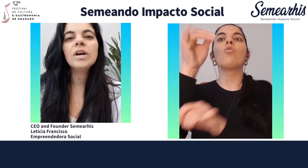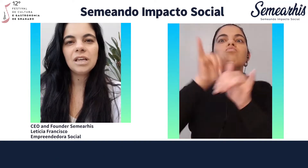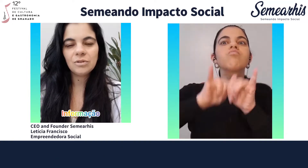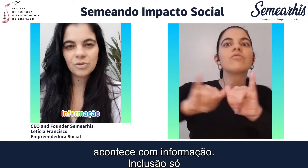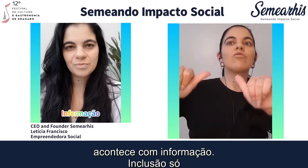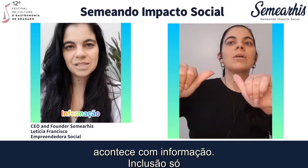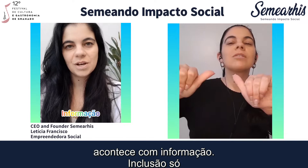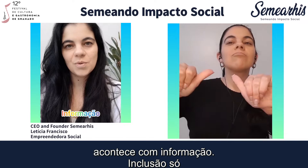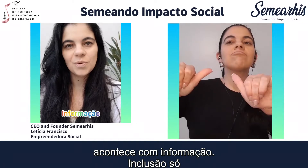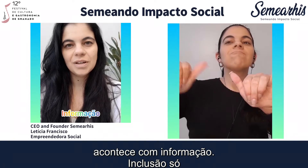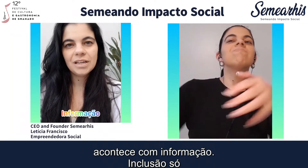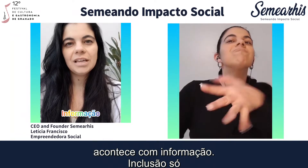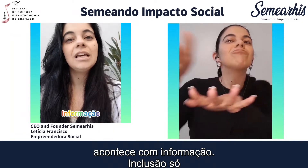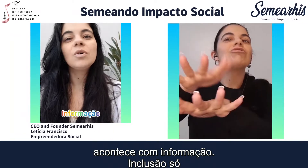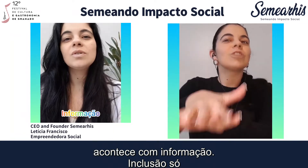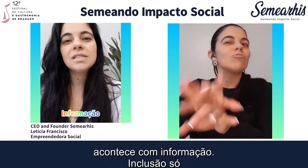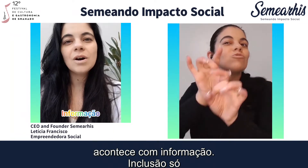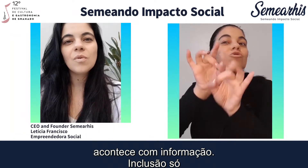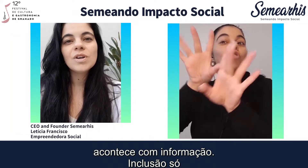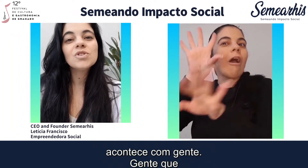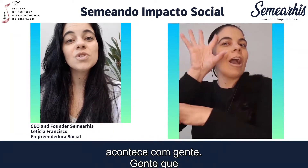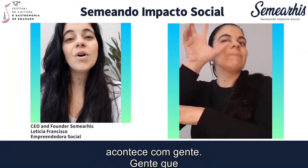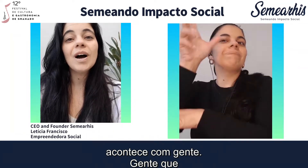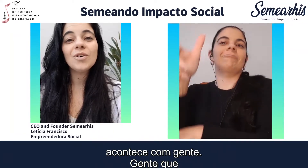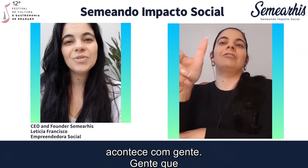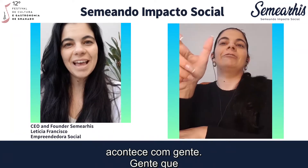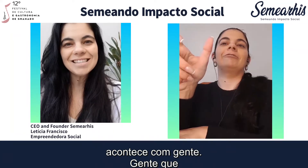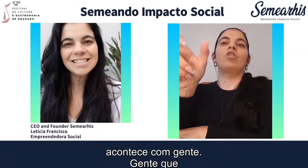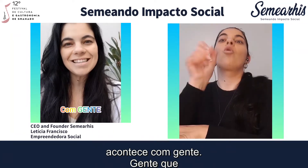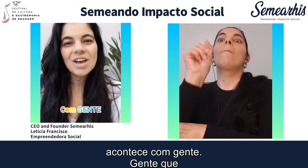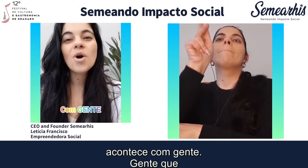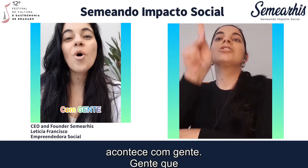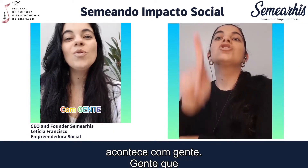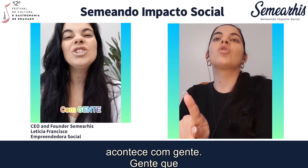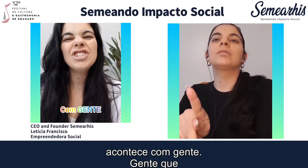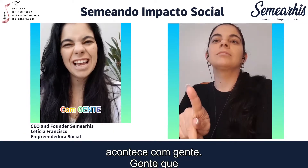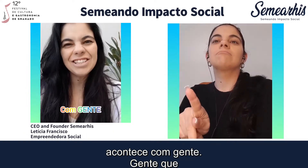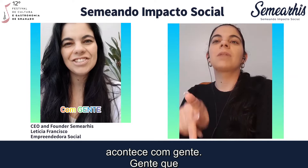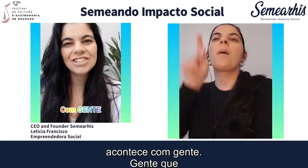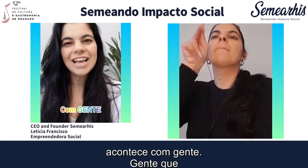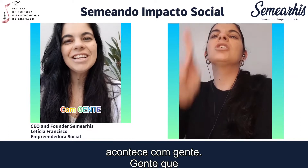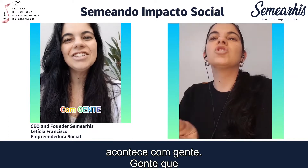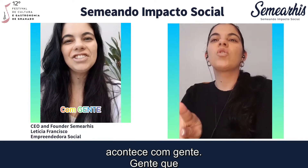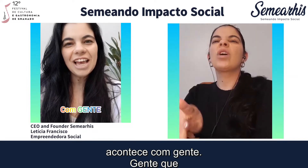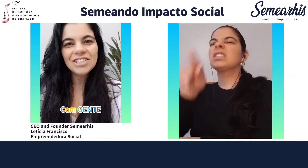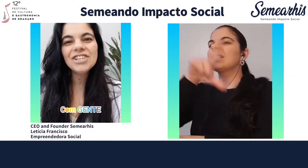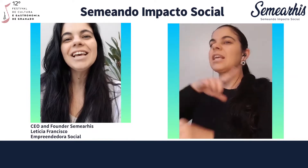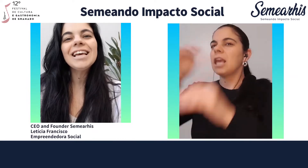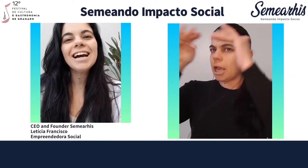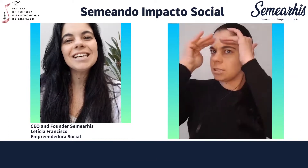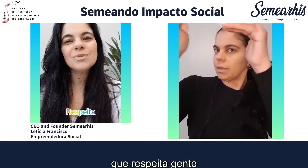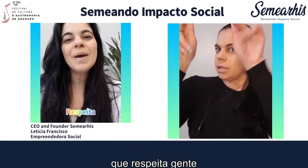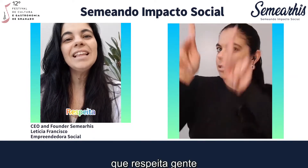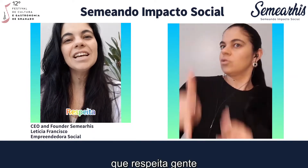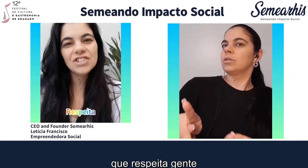com informação. Inclusão só acontece com gente. Gente